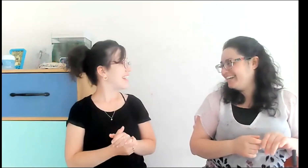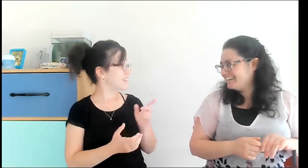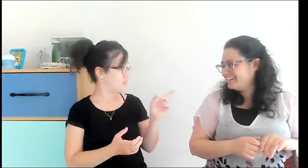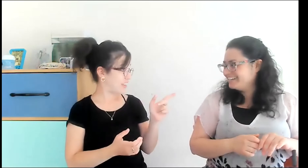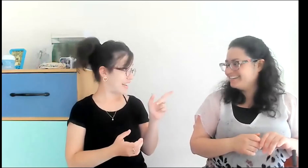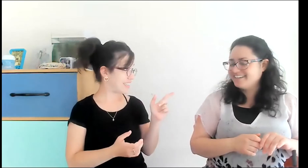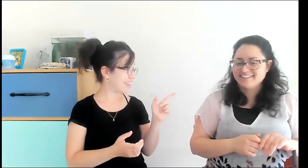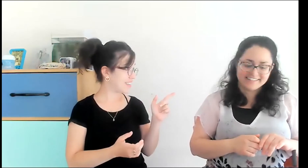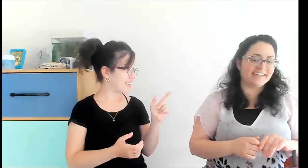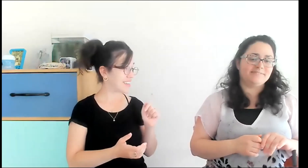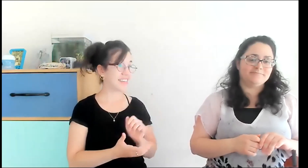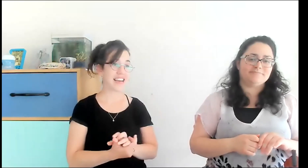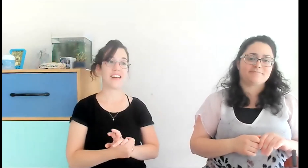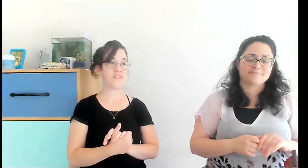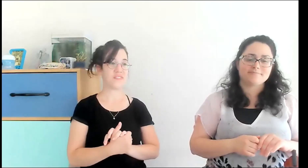נכון. מוכנה לשיר? כן. יא.